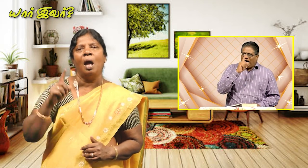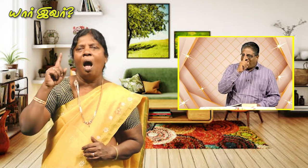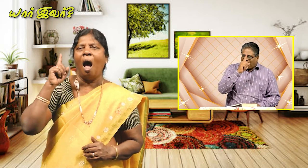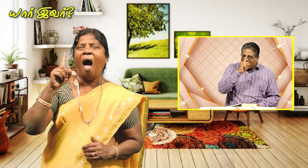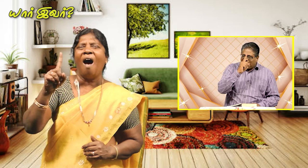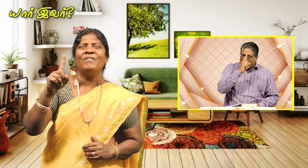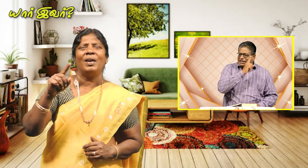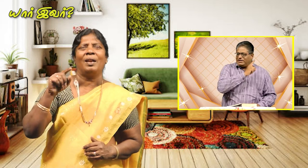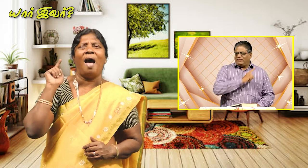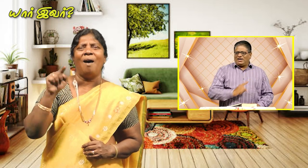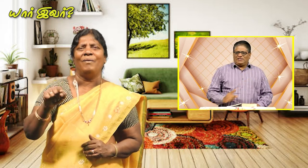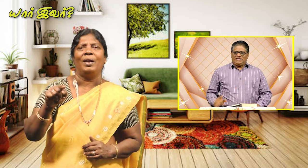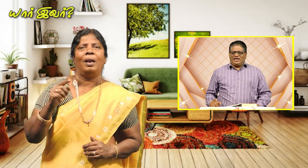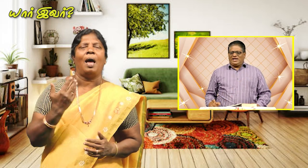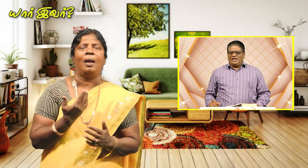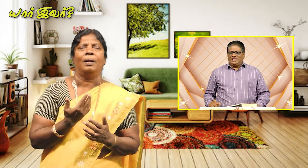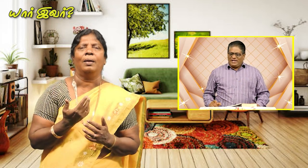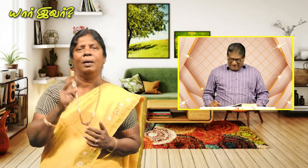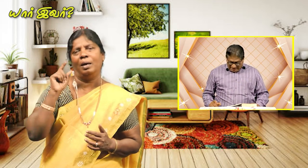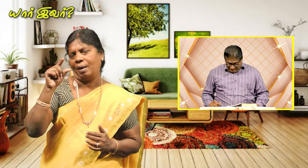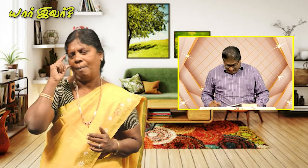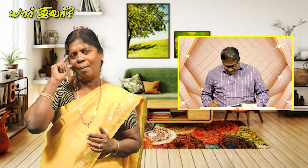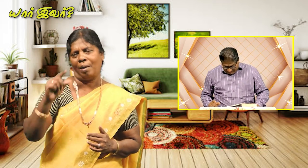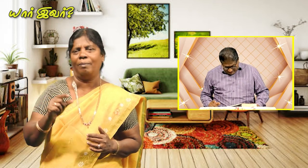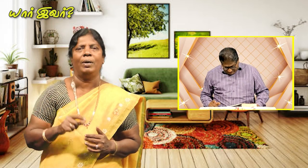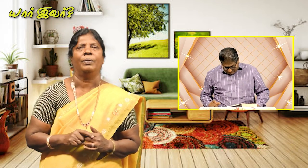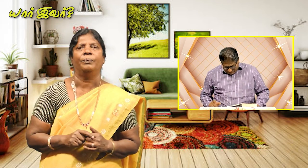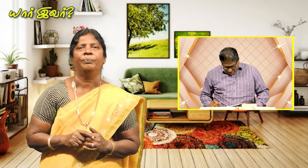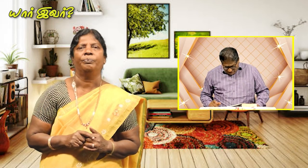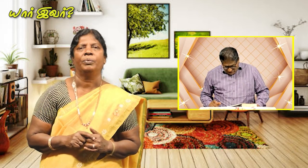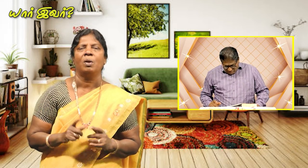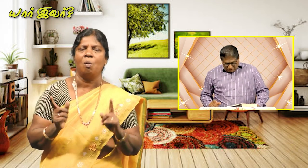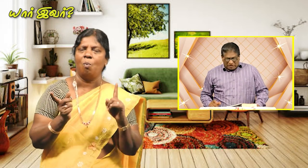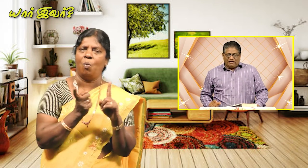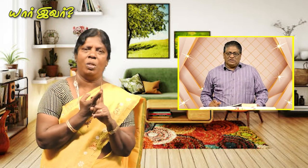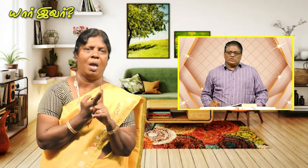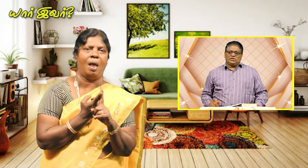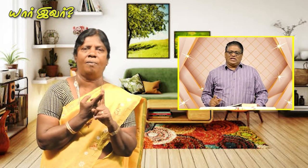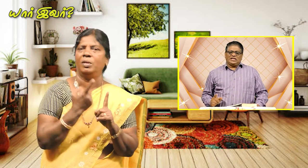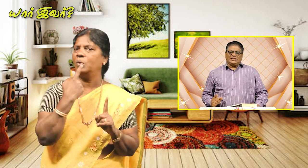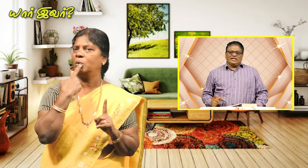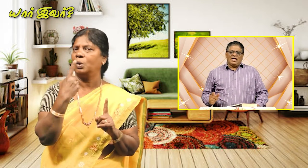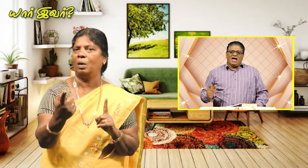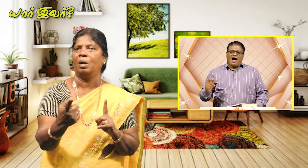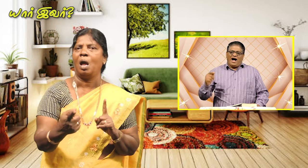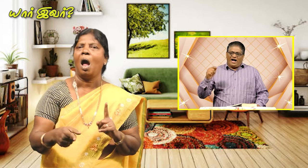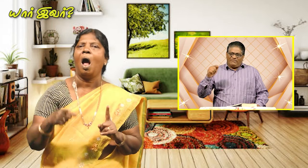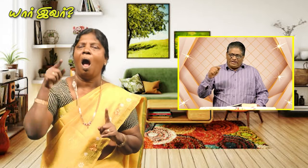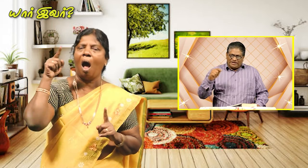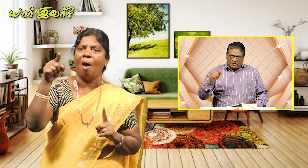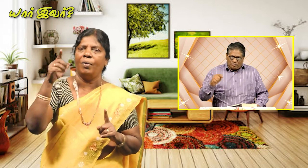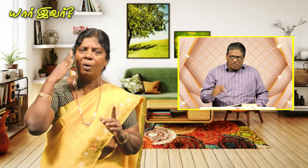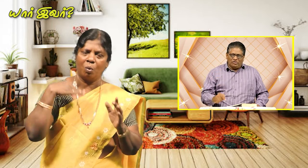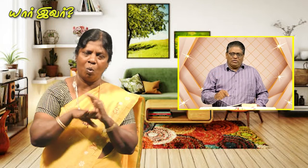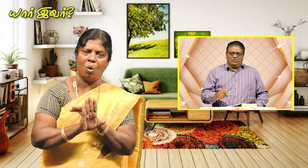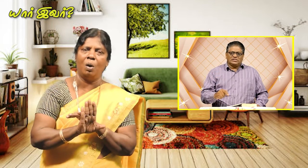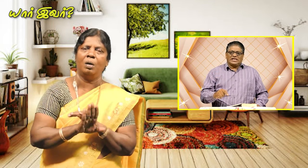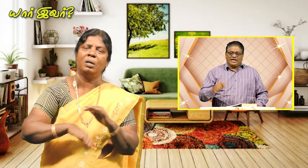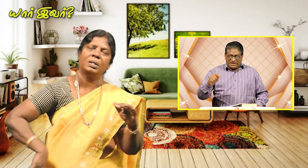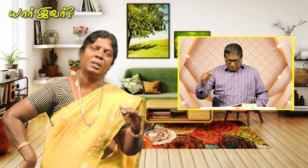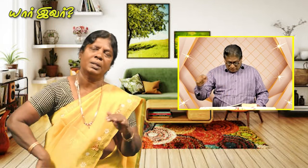இந்த அவர் என்கிற வார்த்தையை நீங்கள் கவனிக்க வேண்டும். முதலாவது சொல்லுகிறது